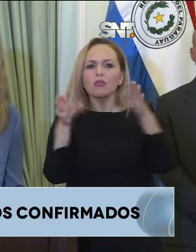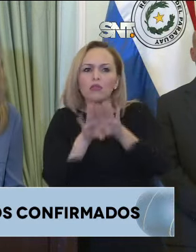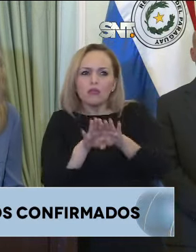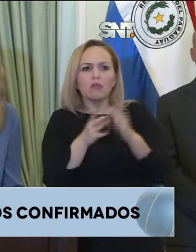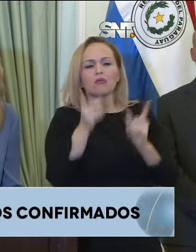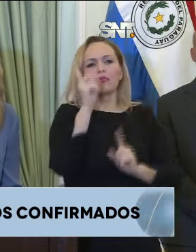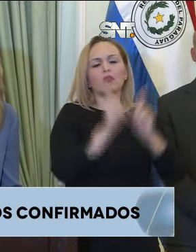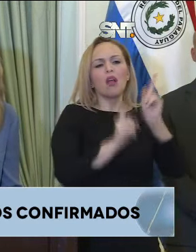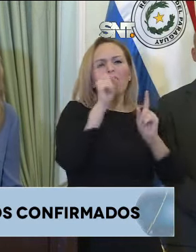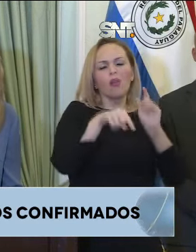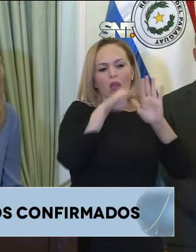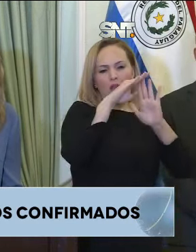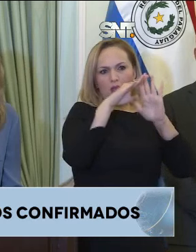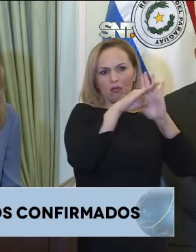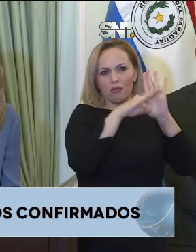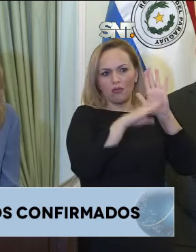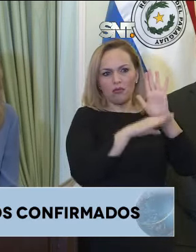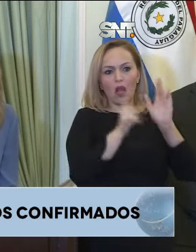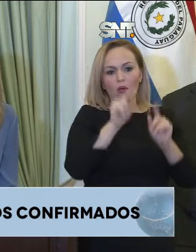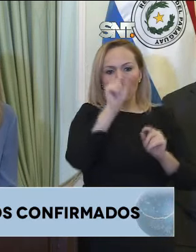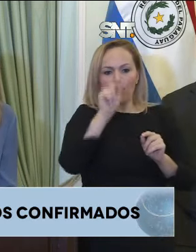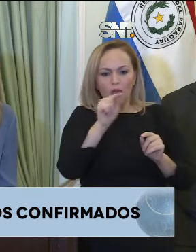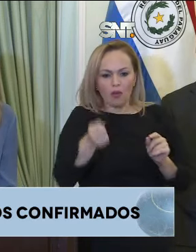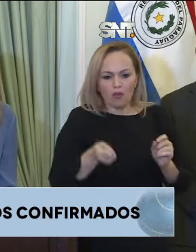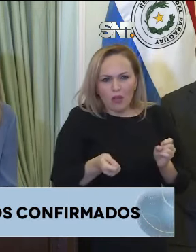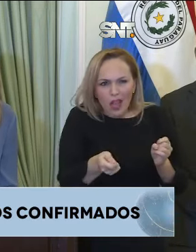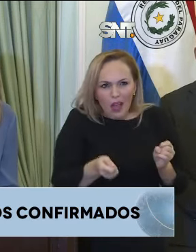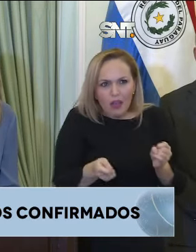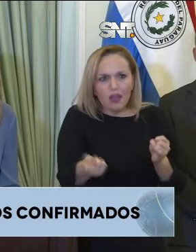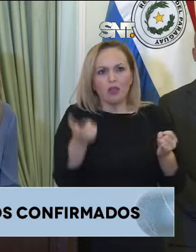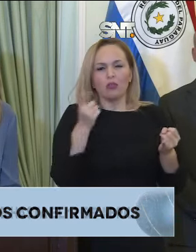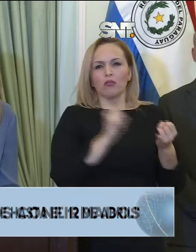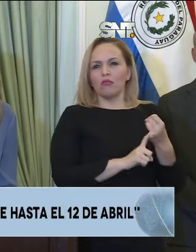transporte de caudales, cajeros automáticos,